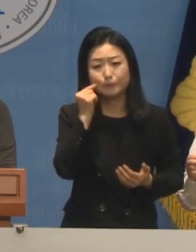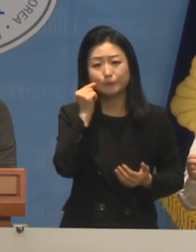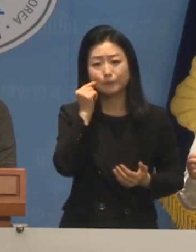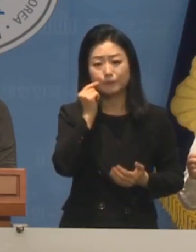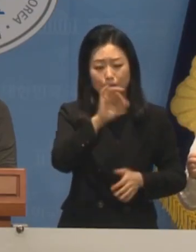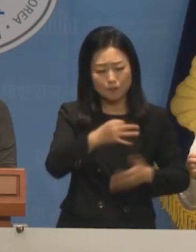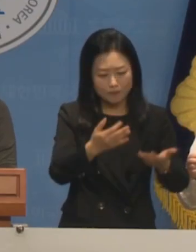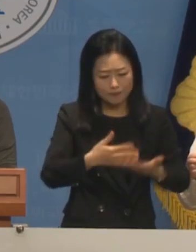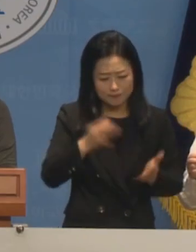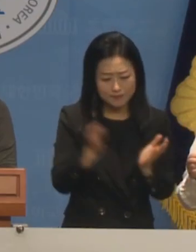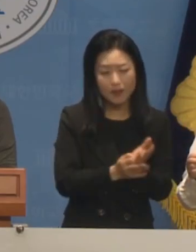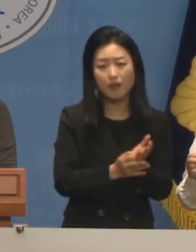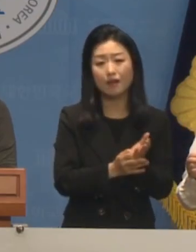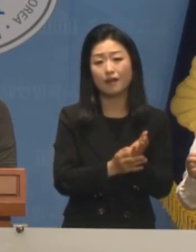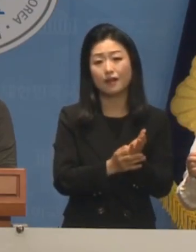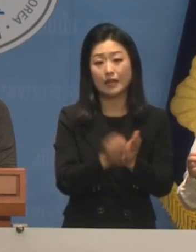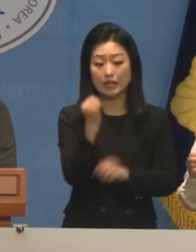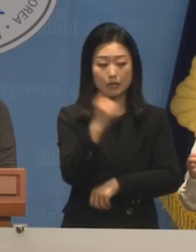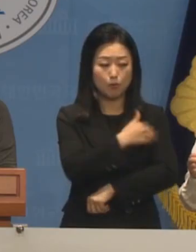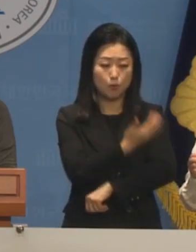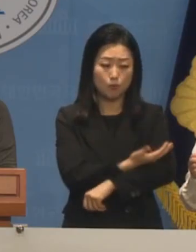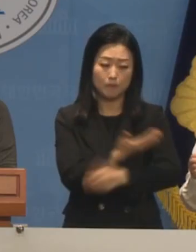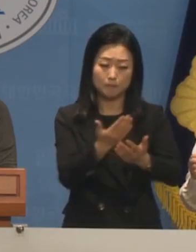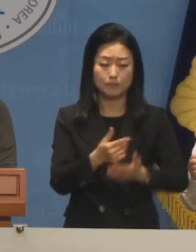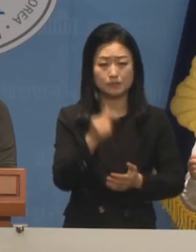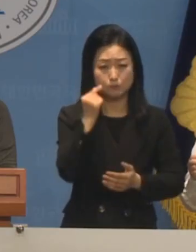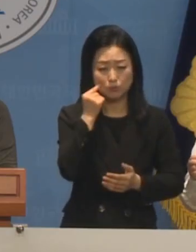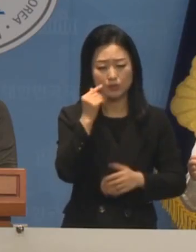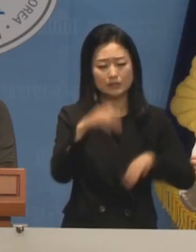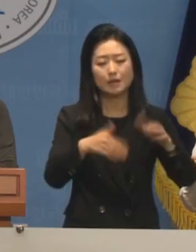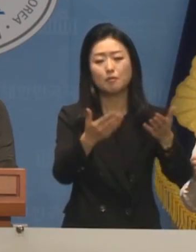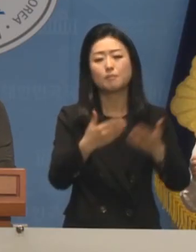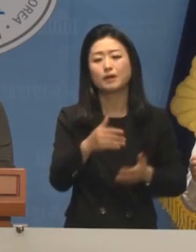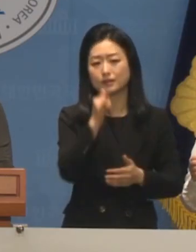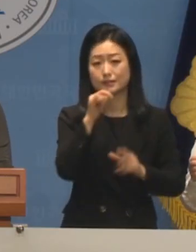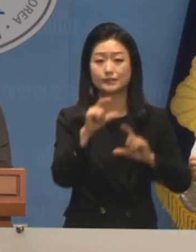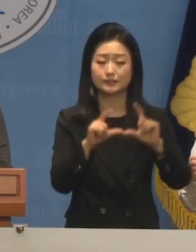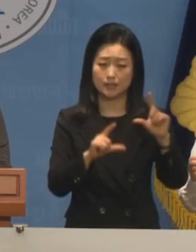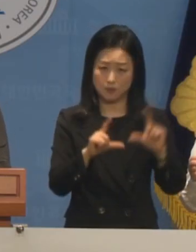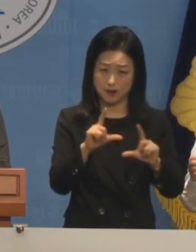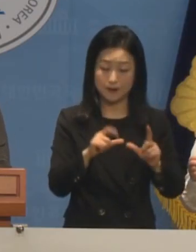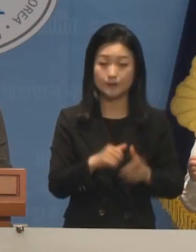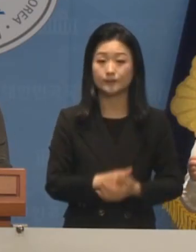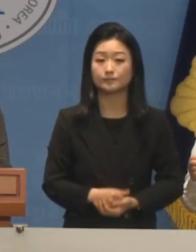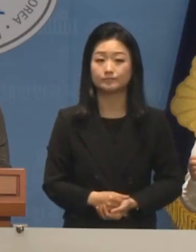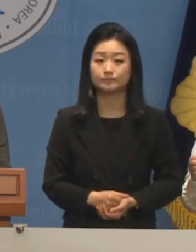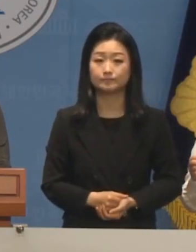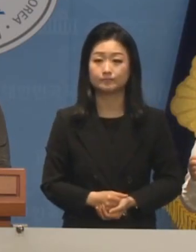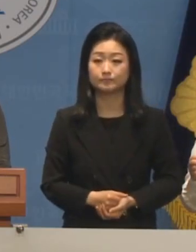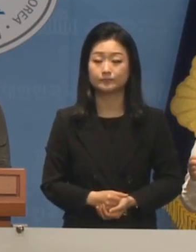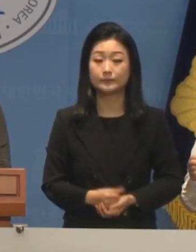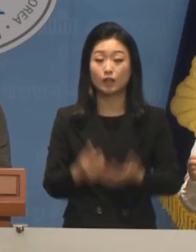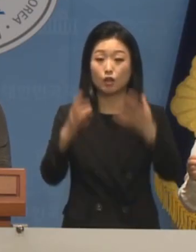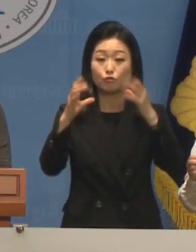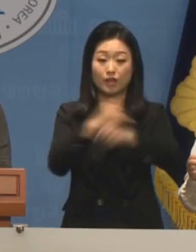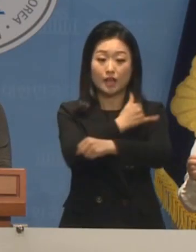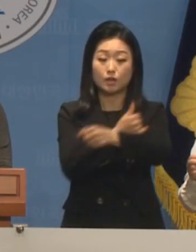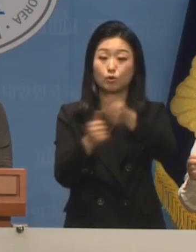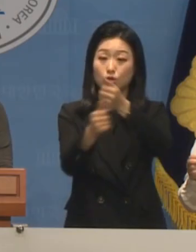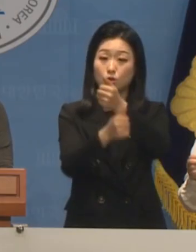국민으로서 기본권을 보장받지 못하고 불평등한 상황에 놓여 있습니다 국가인권